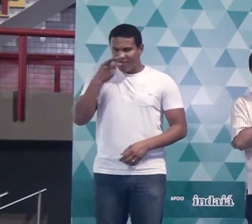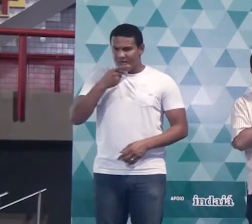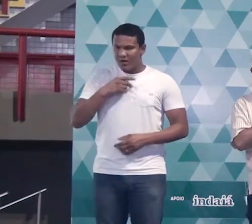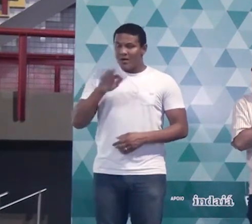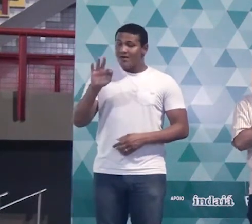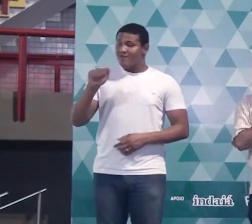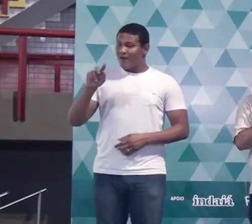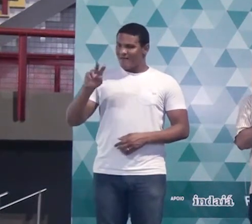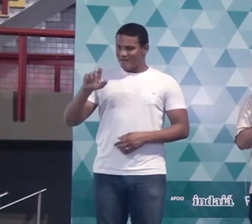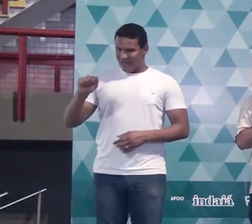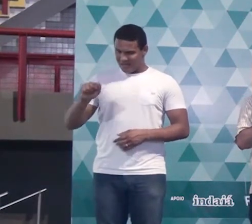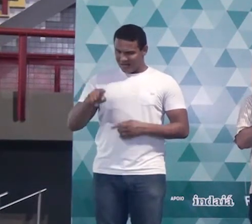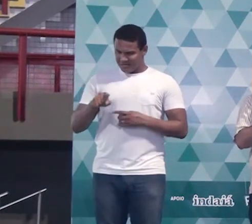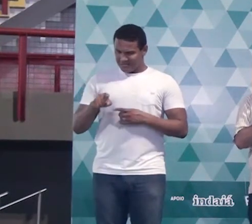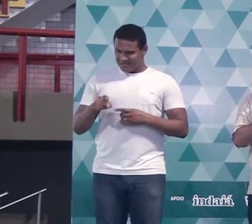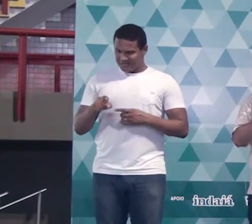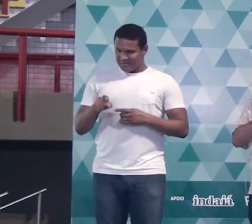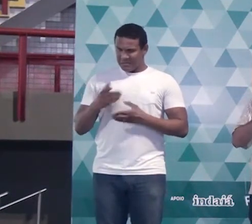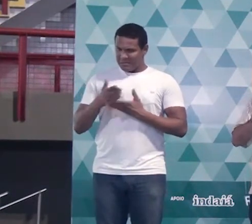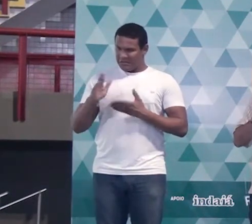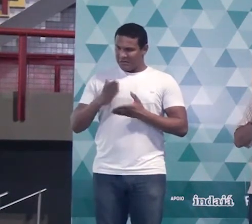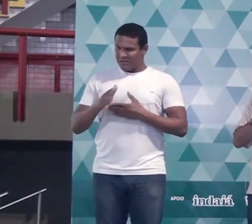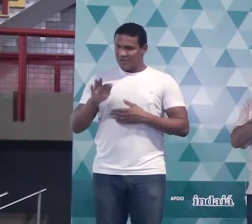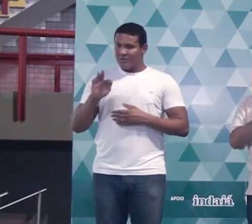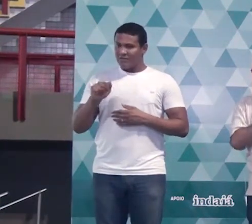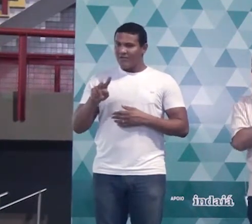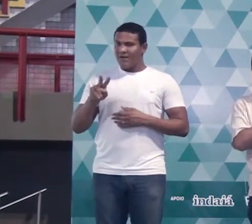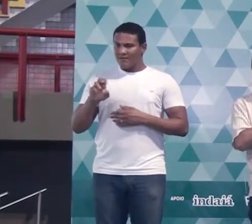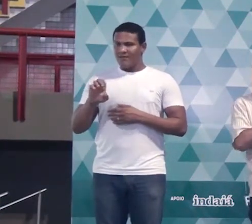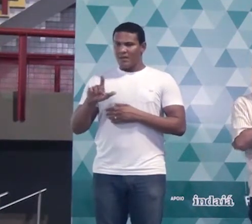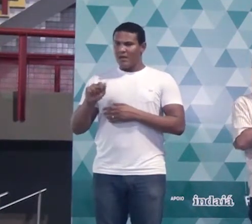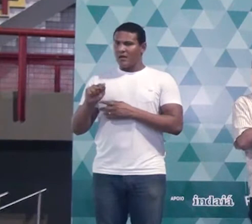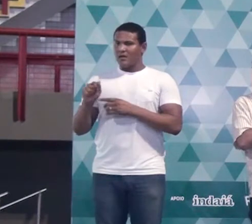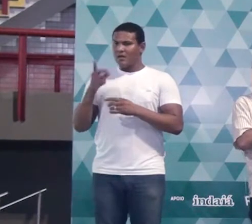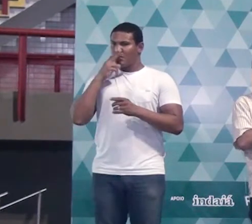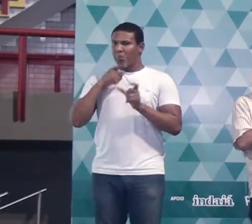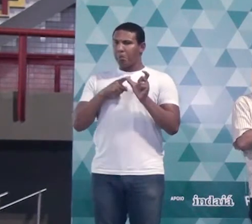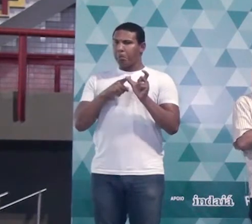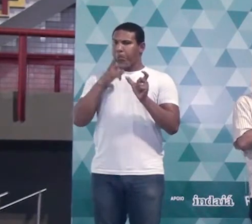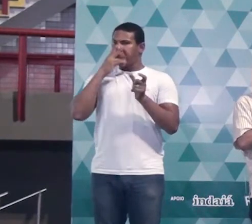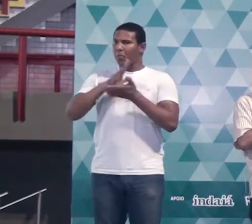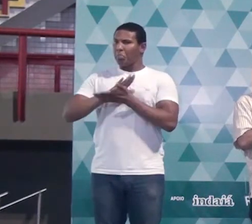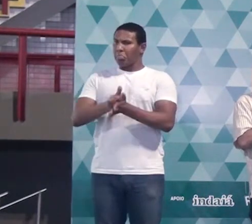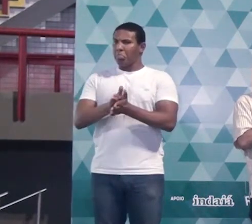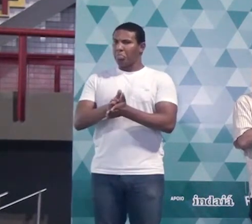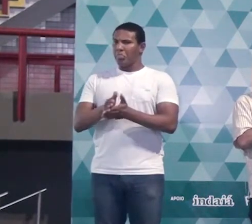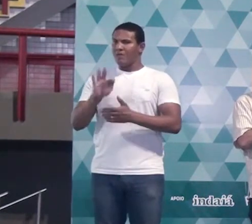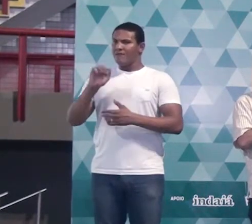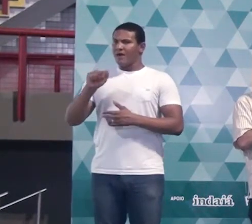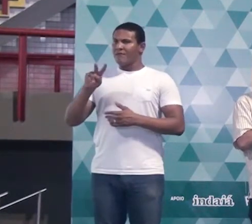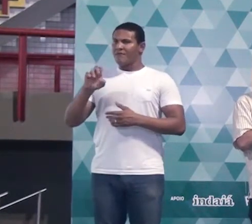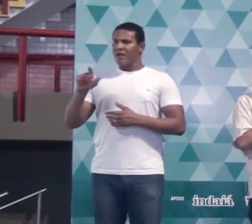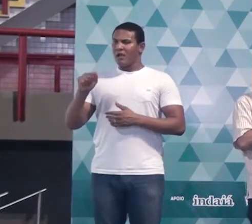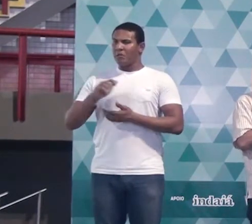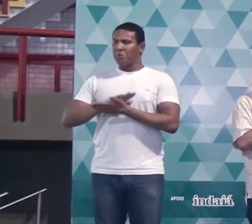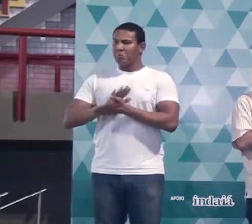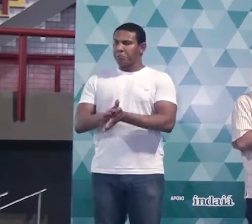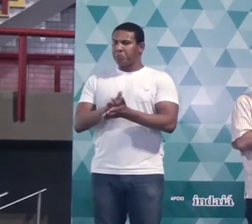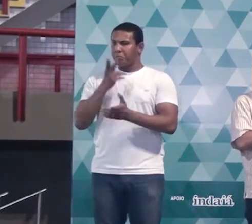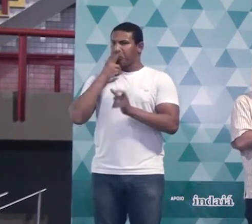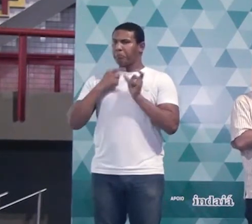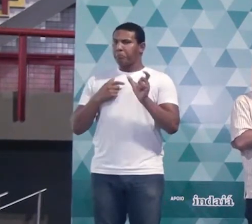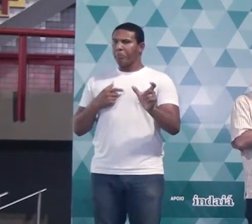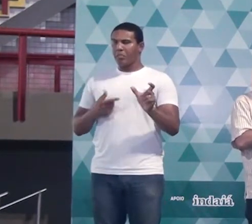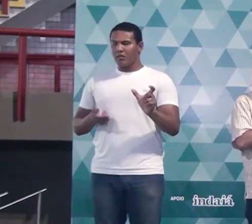Favela é o escambau, tá? Desde ser assim, que a palavra é muito carregada de pejoratividade. Vamos aprender a dizer as coisas